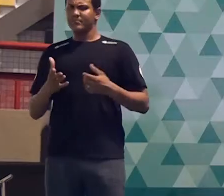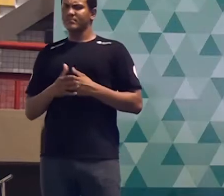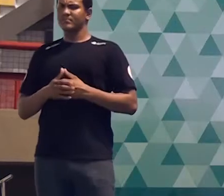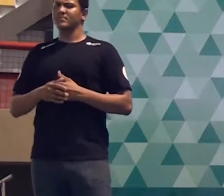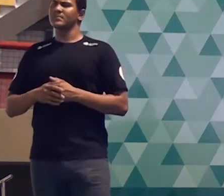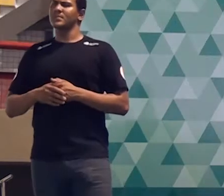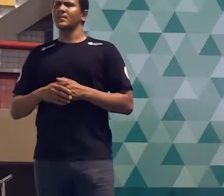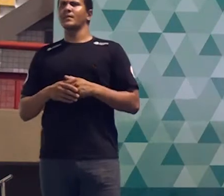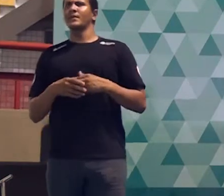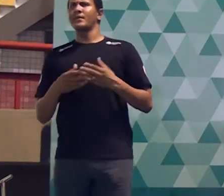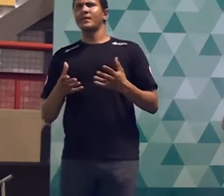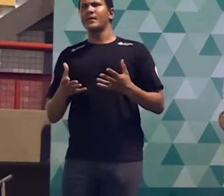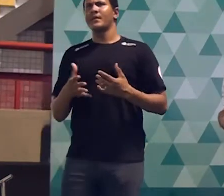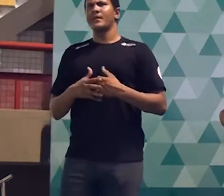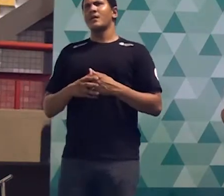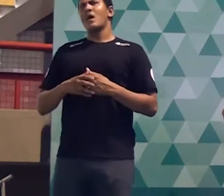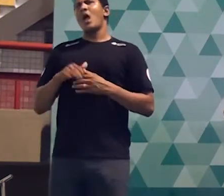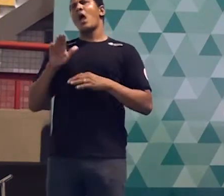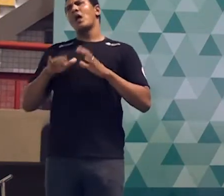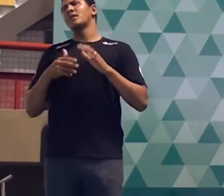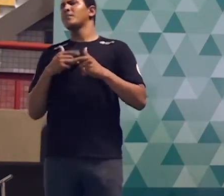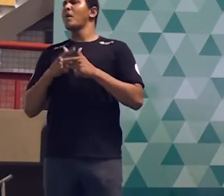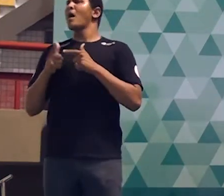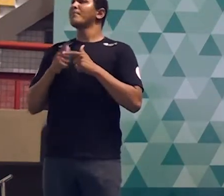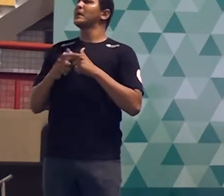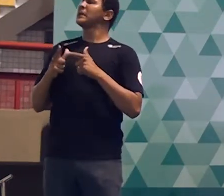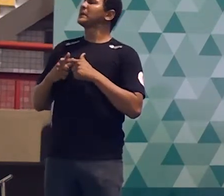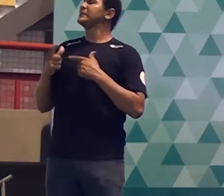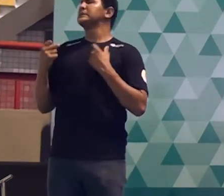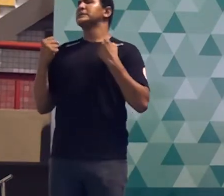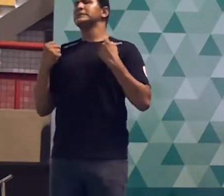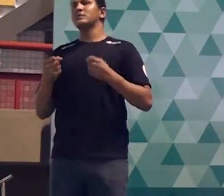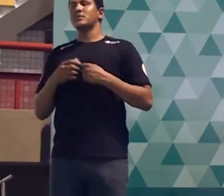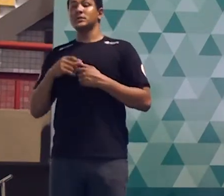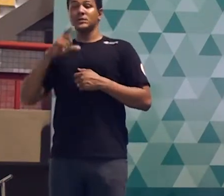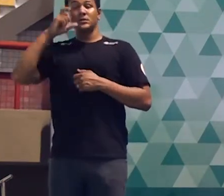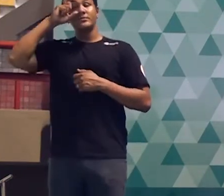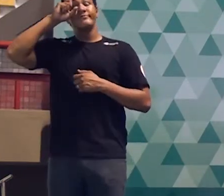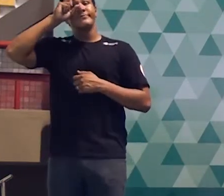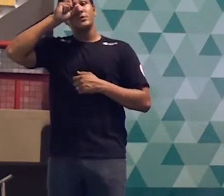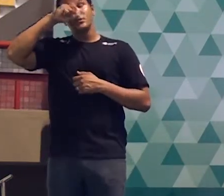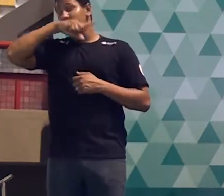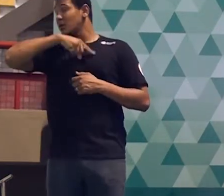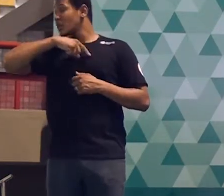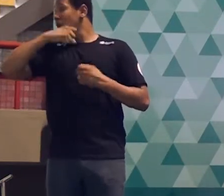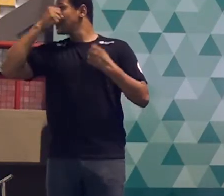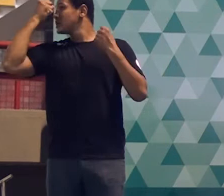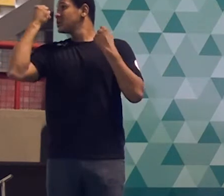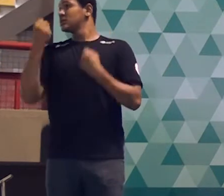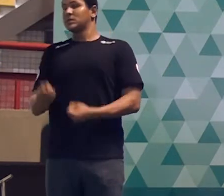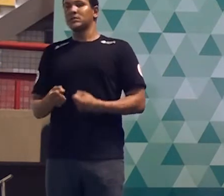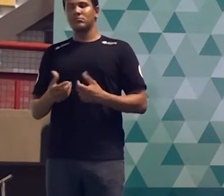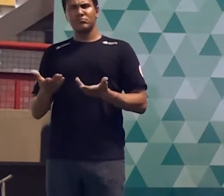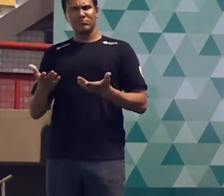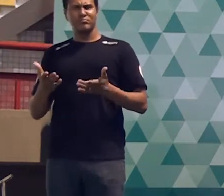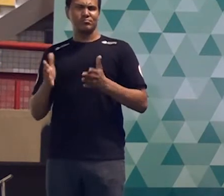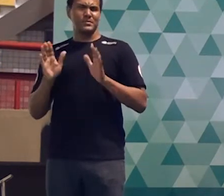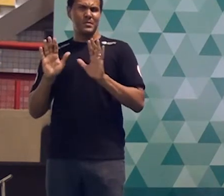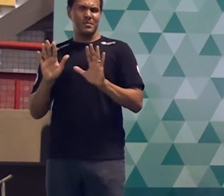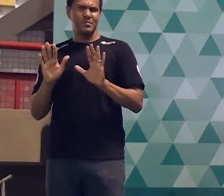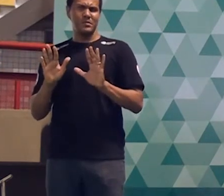um problema muito grande. Professor, eu estou com uma dificuldade imensa. Turma, a